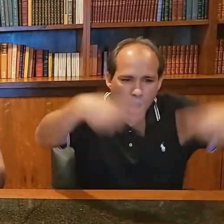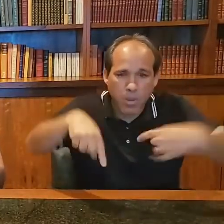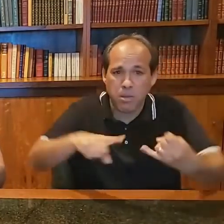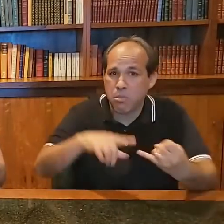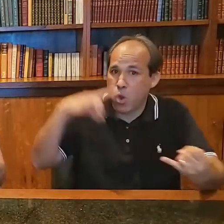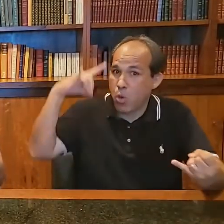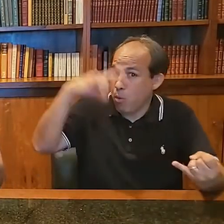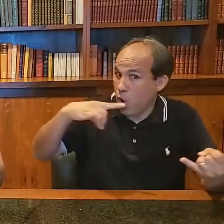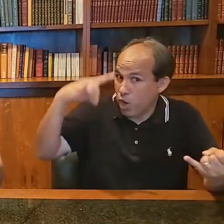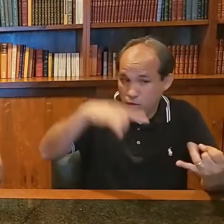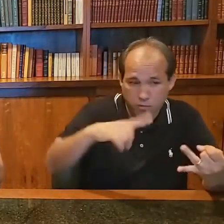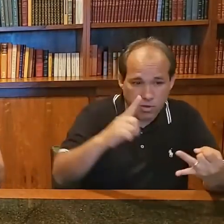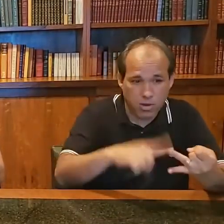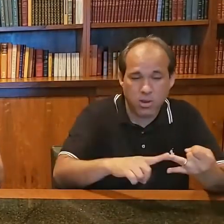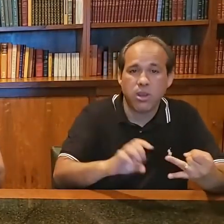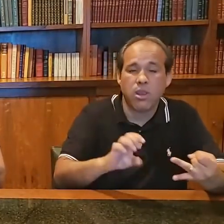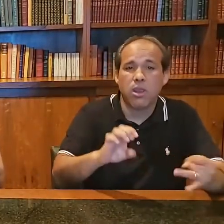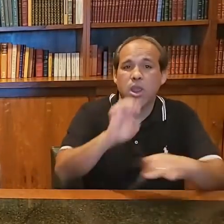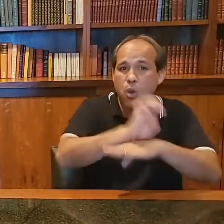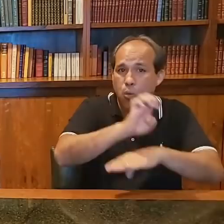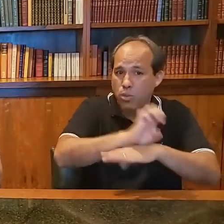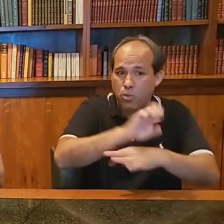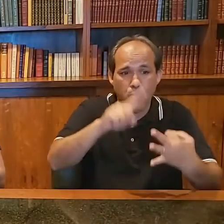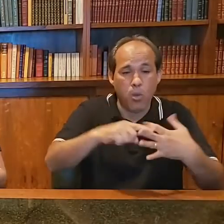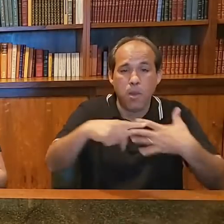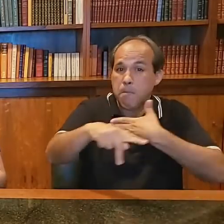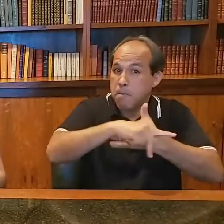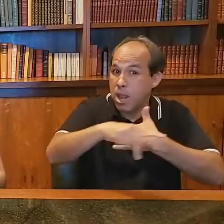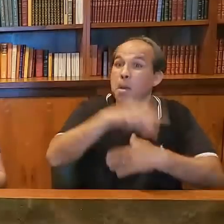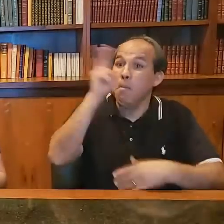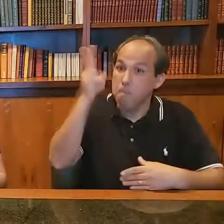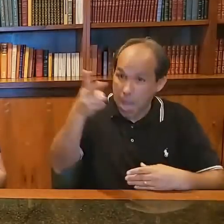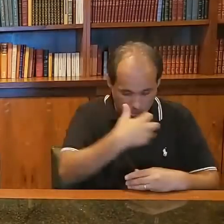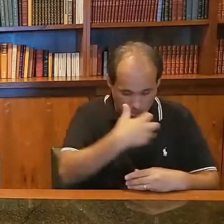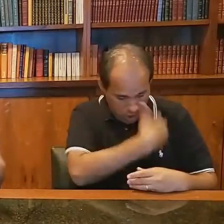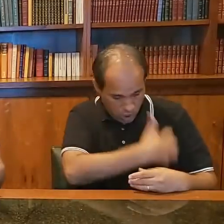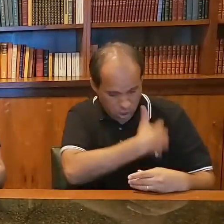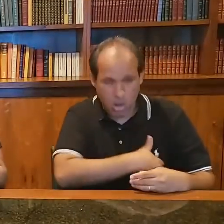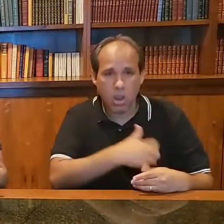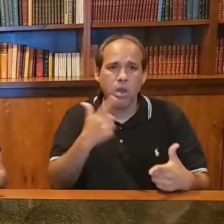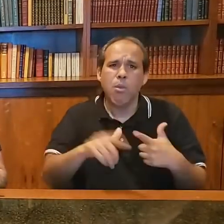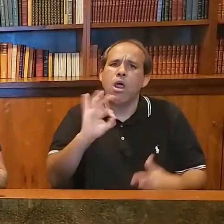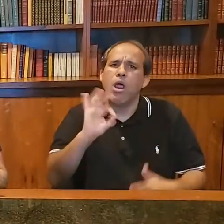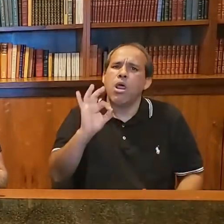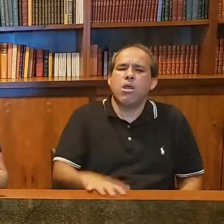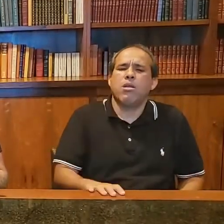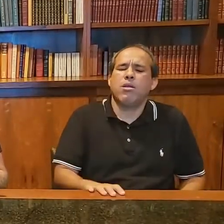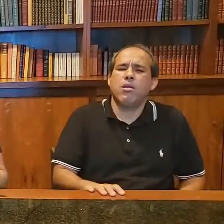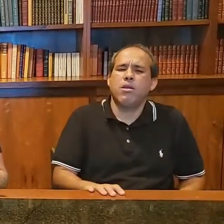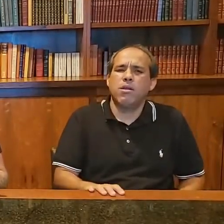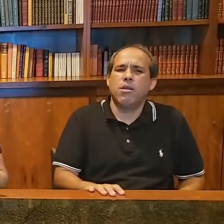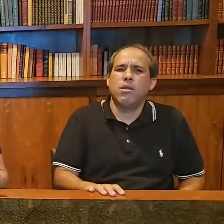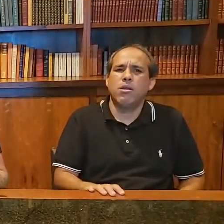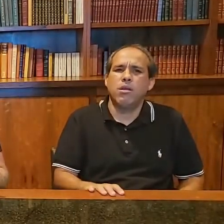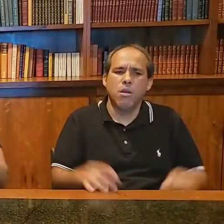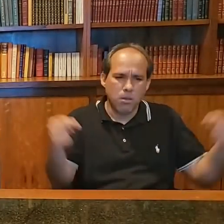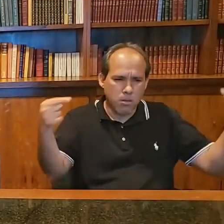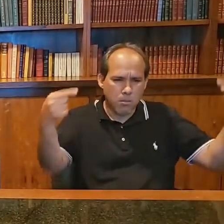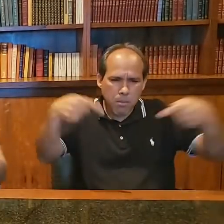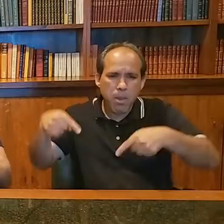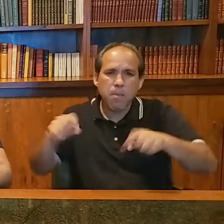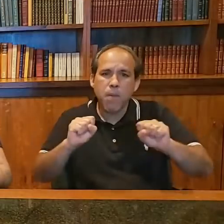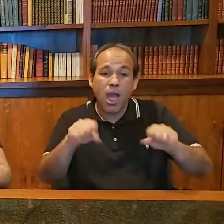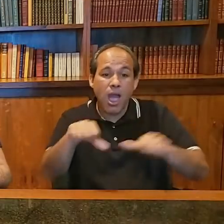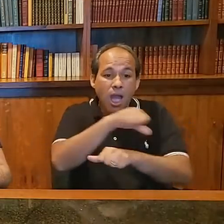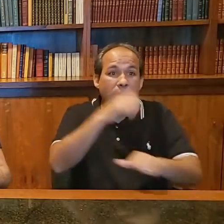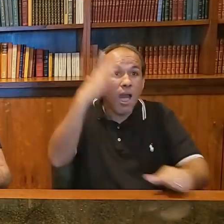Bolívia, do Equador, do Paraguai, da Argentina. E não tem problema nenhum. Tá? Começa